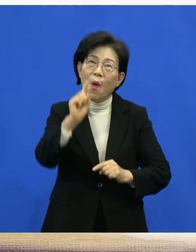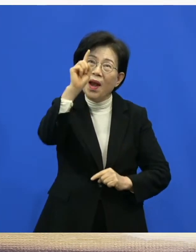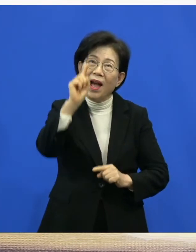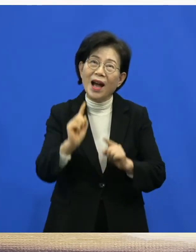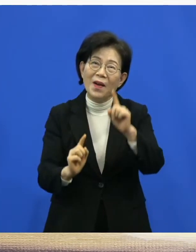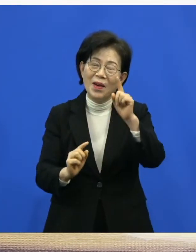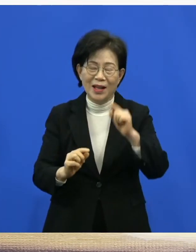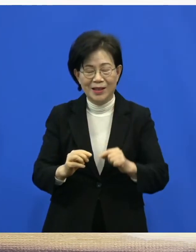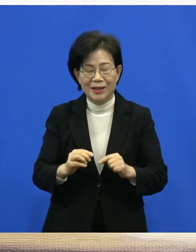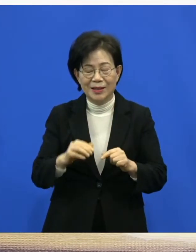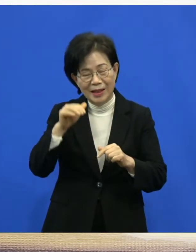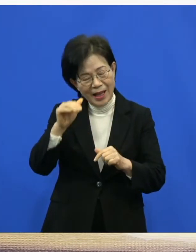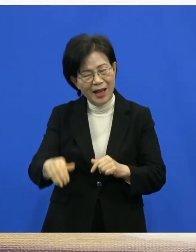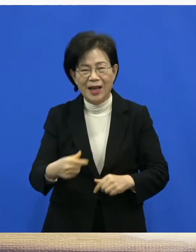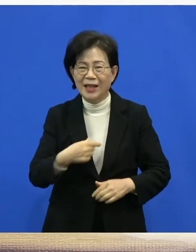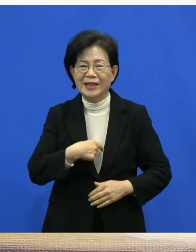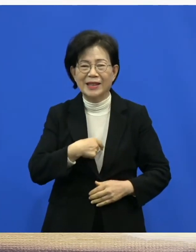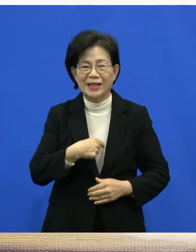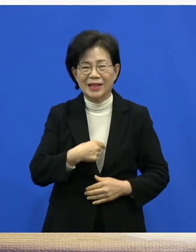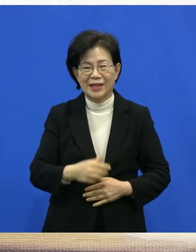누가 내려가는 걸 좋아하겠어요?